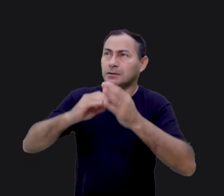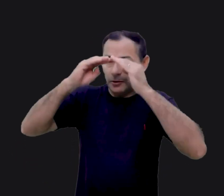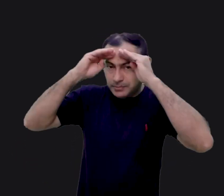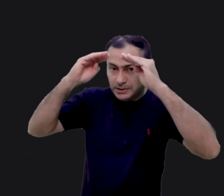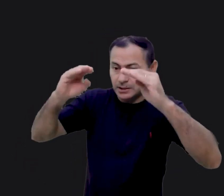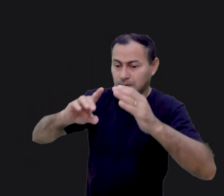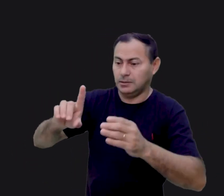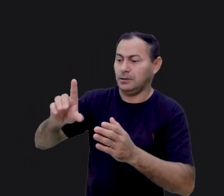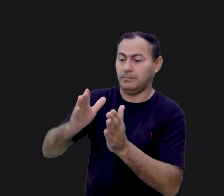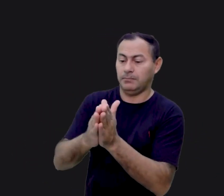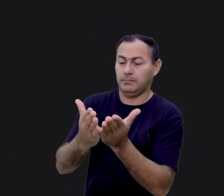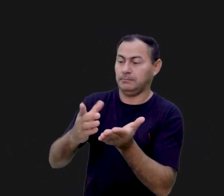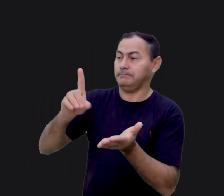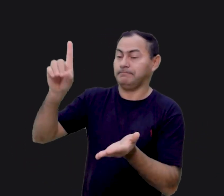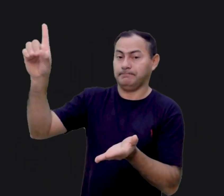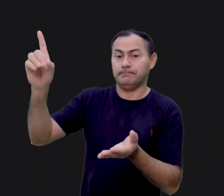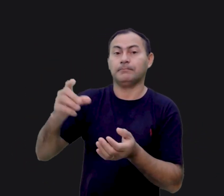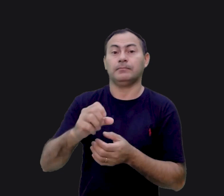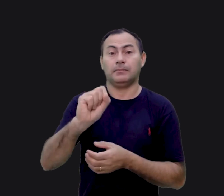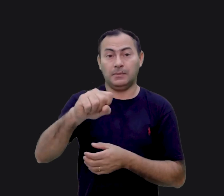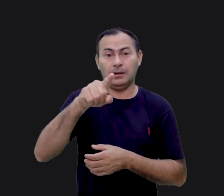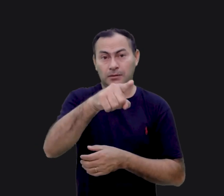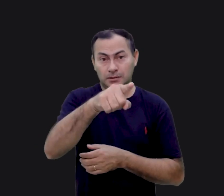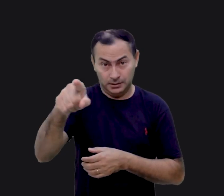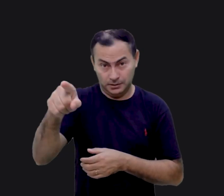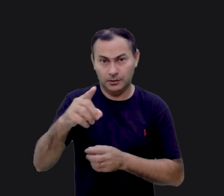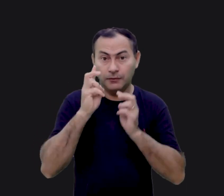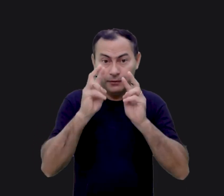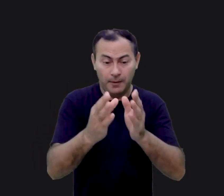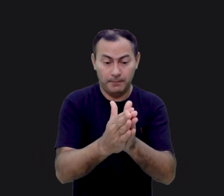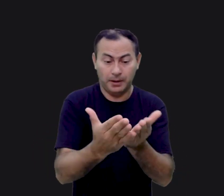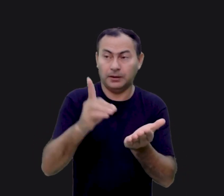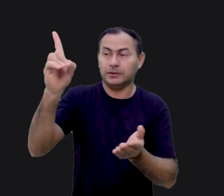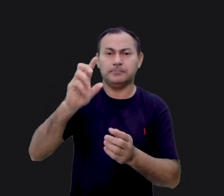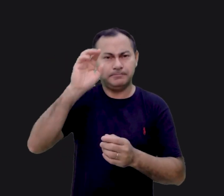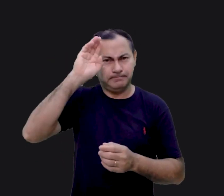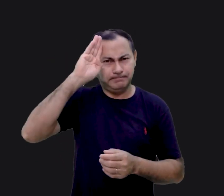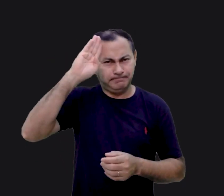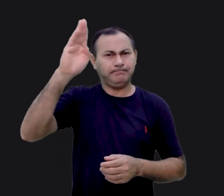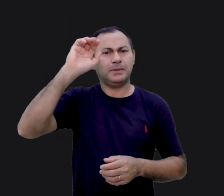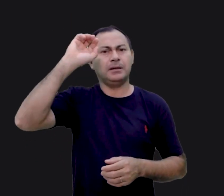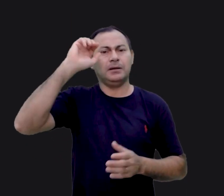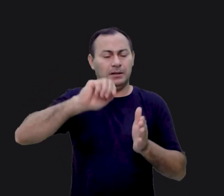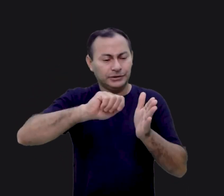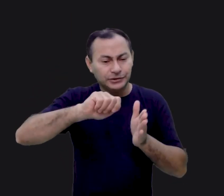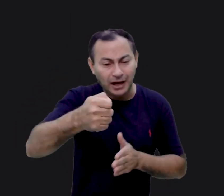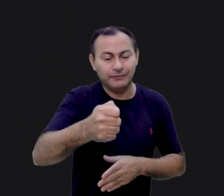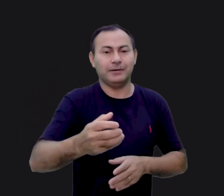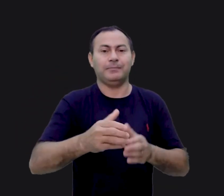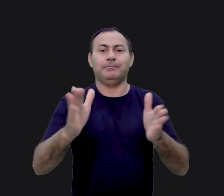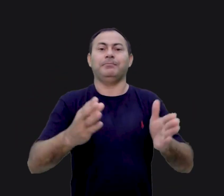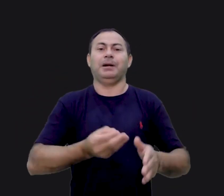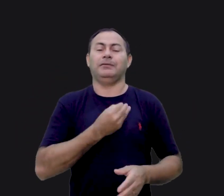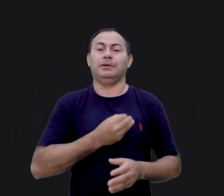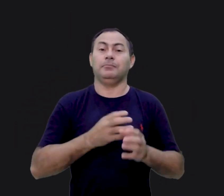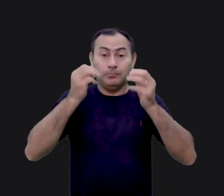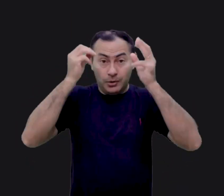desobediência a palavra de Deus foi assim que vocês viram que a palavra de Deus é a chave para a vida agora Moisés continua